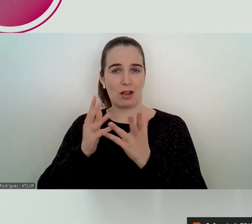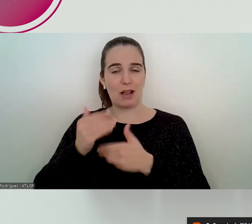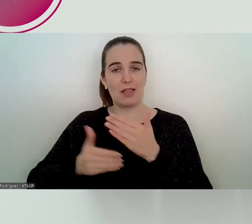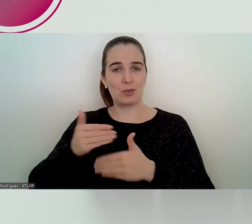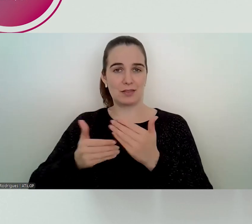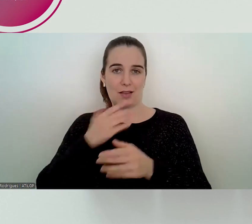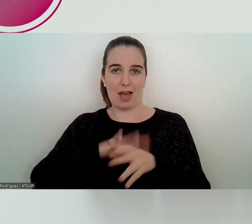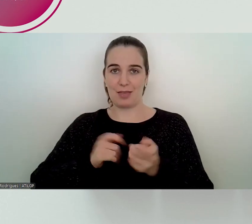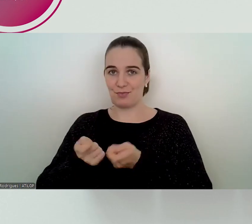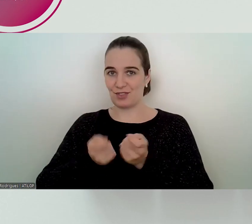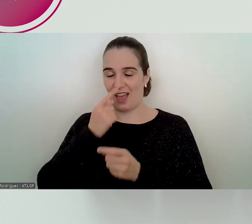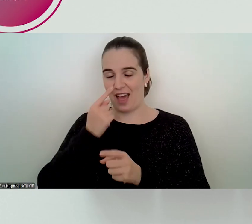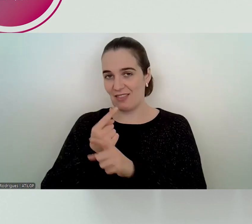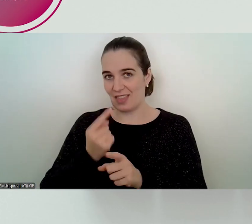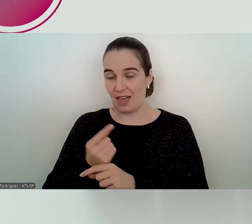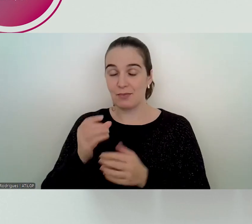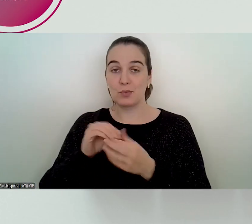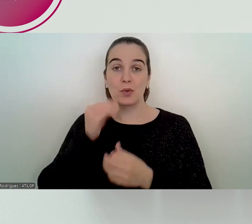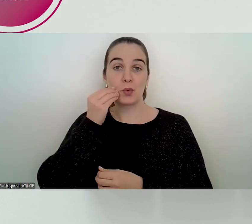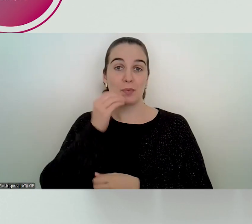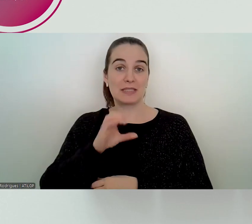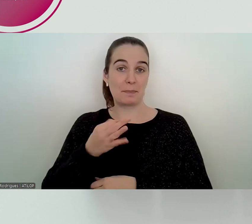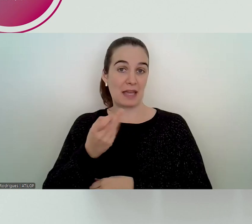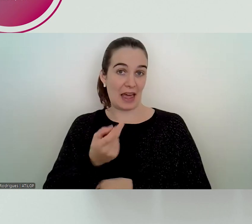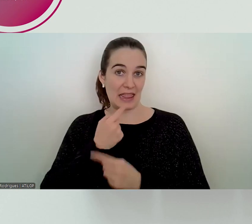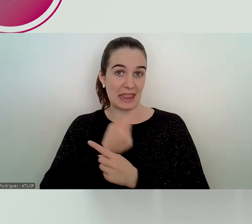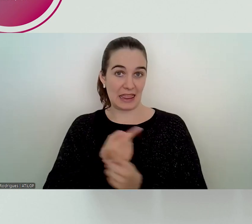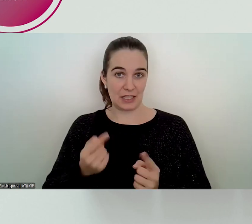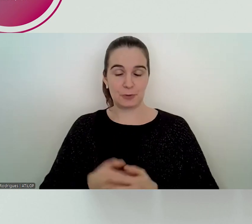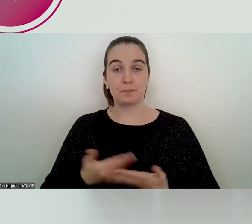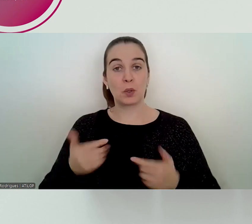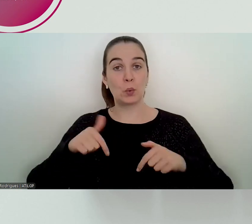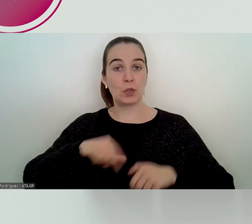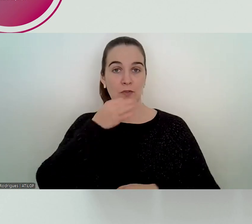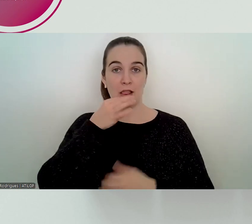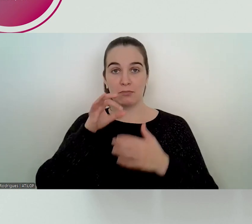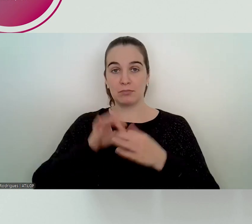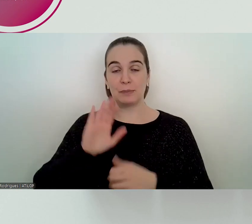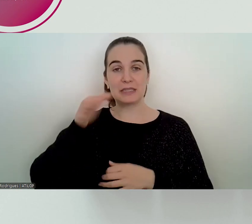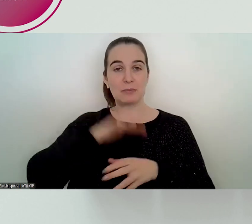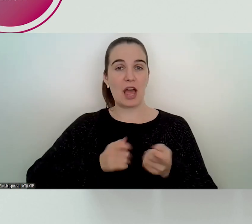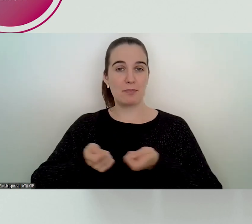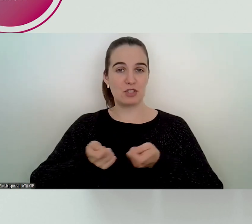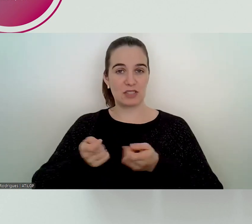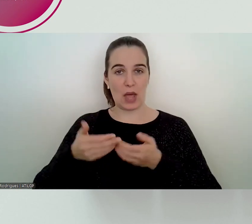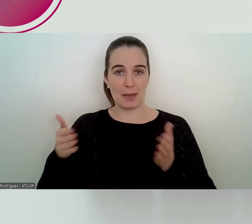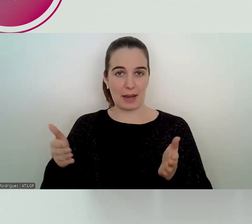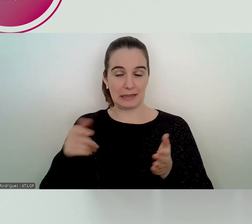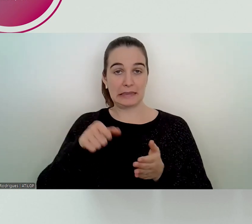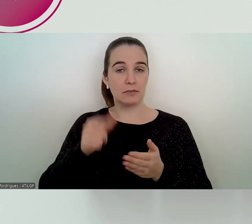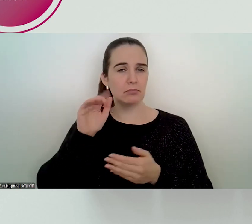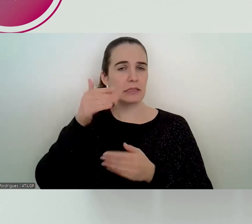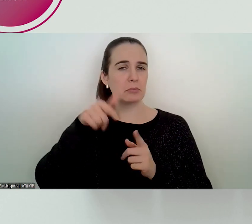atividade administrativa instituídos pelo CPA. Abordaremos hoje o princípio da administração aberta. Este